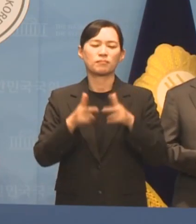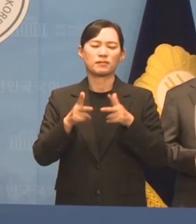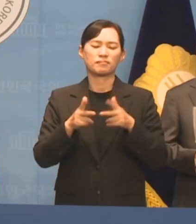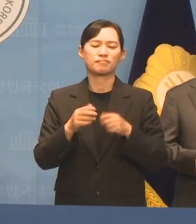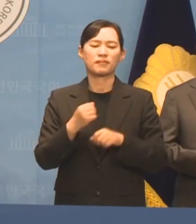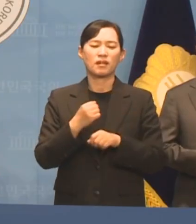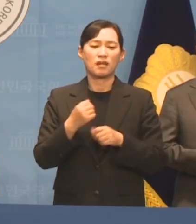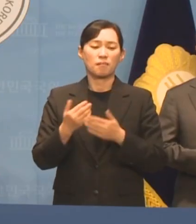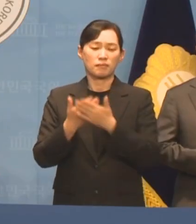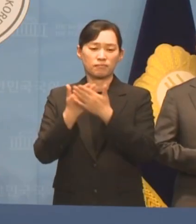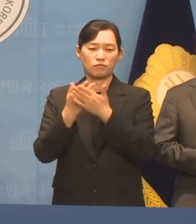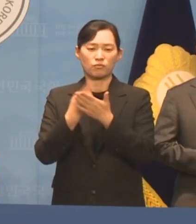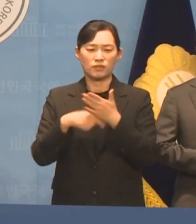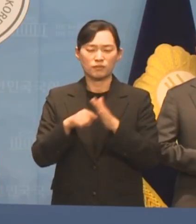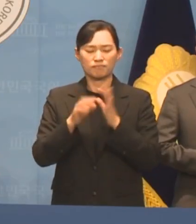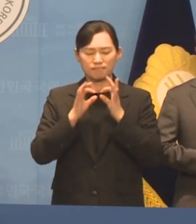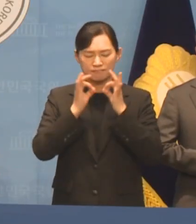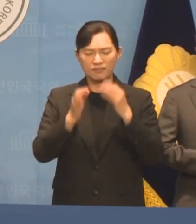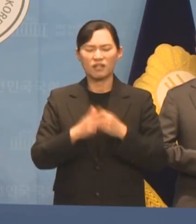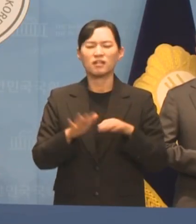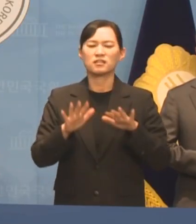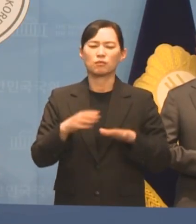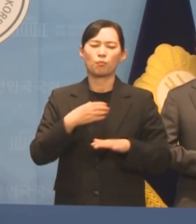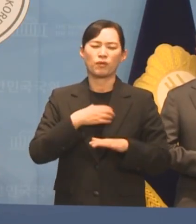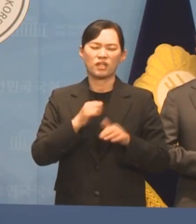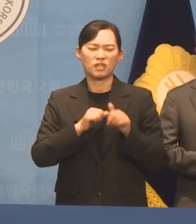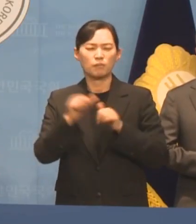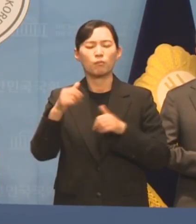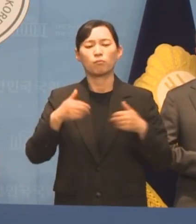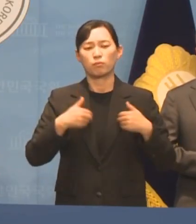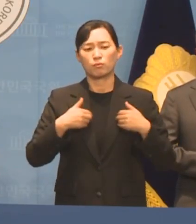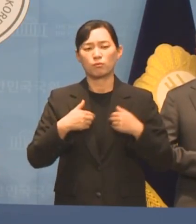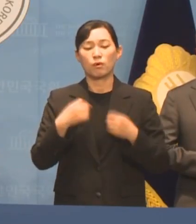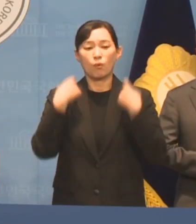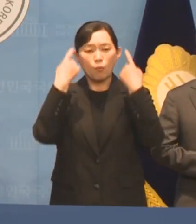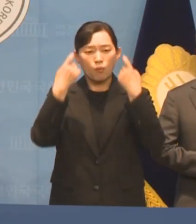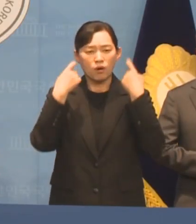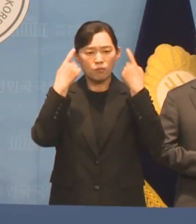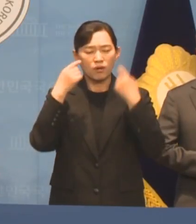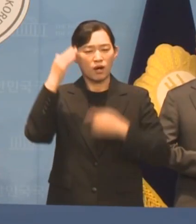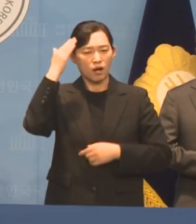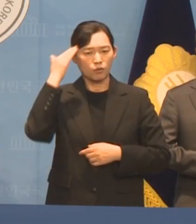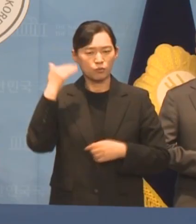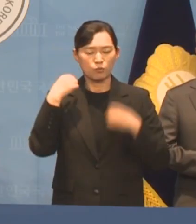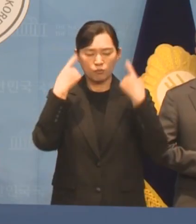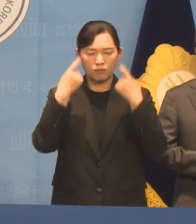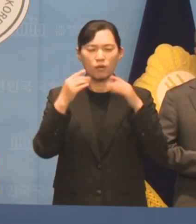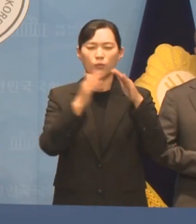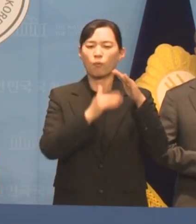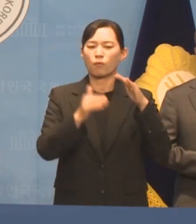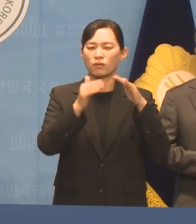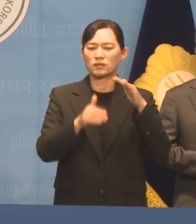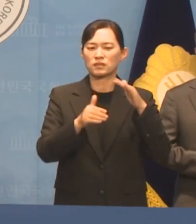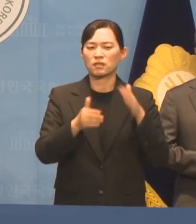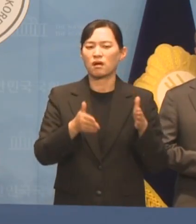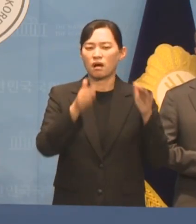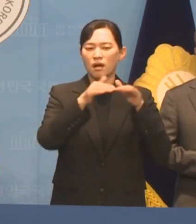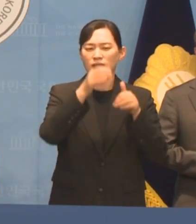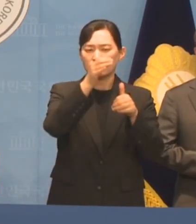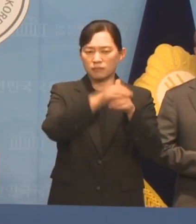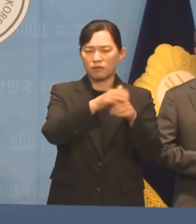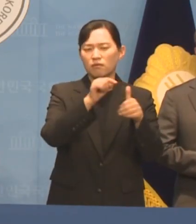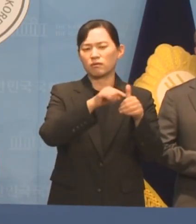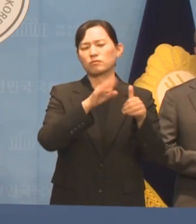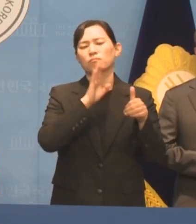지금은 관광산업의 위기를 극복해 나가야 할 때입니다. 그래서 한국관광공사 수장의 자리는 너무나도